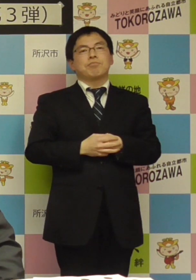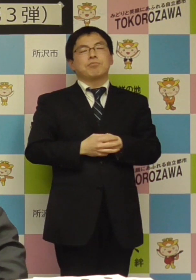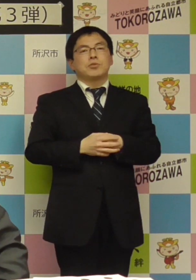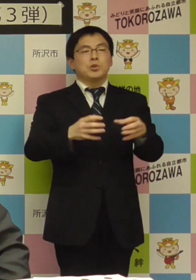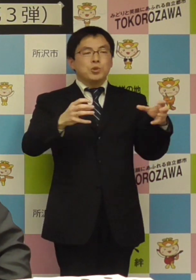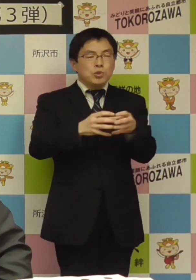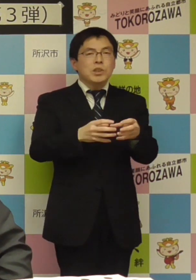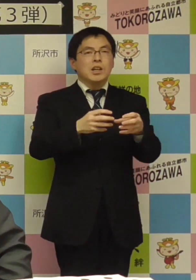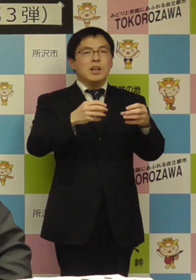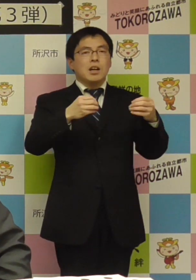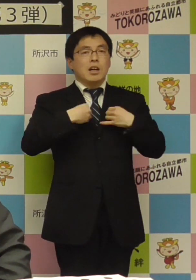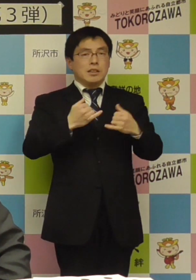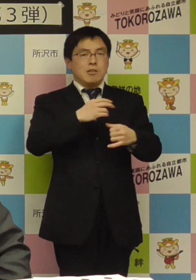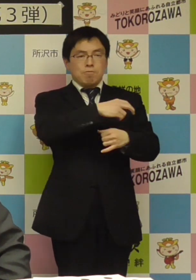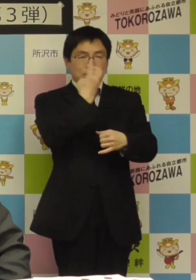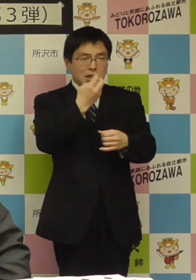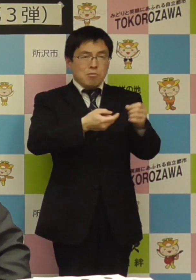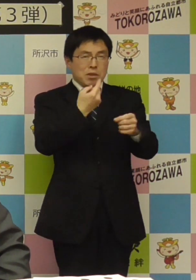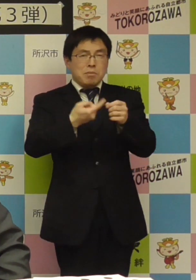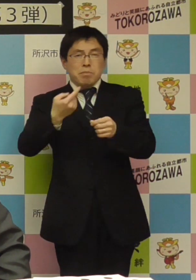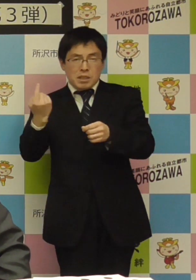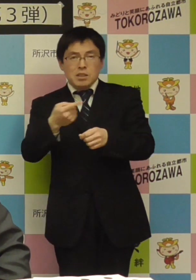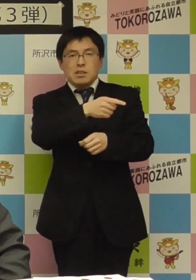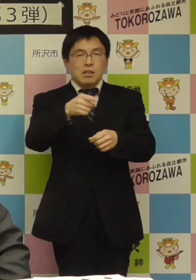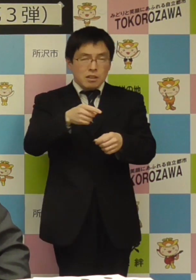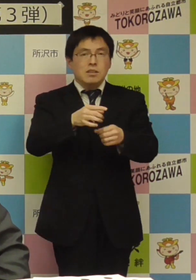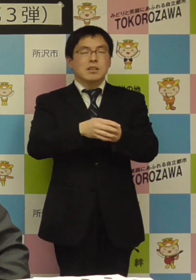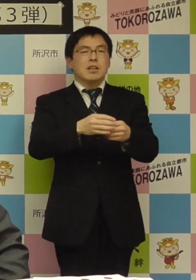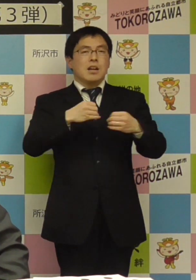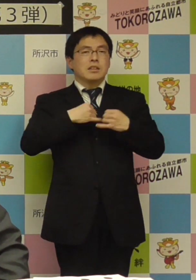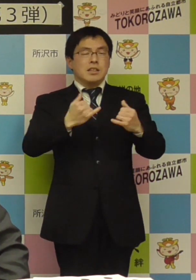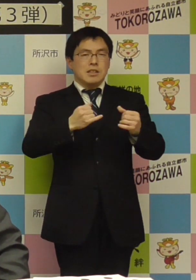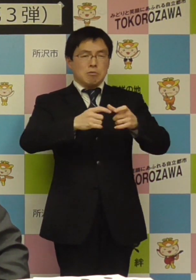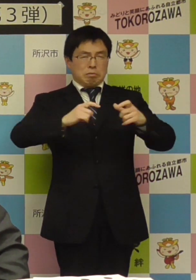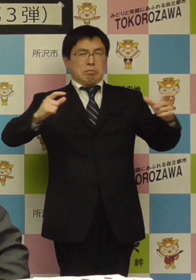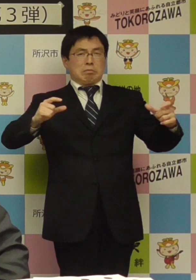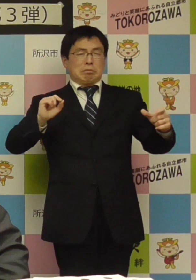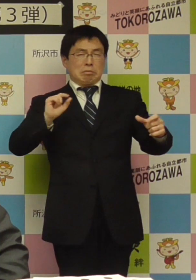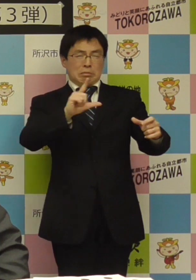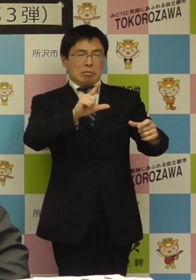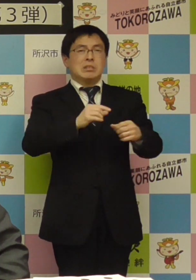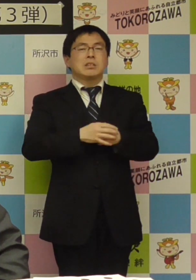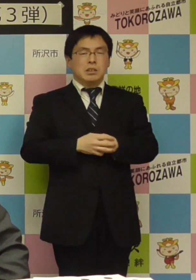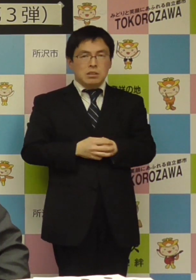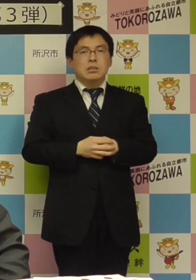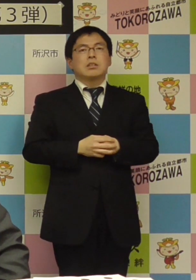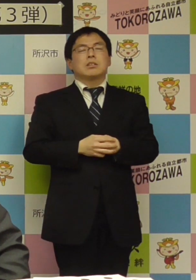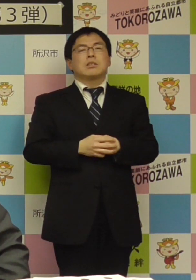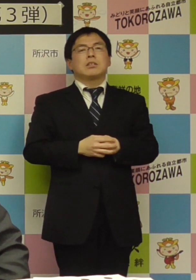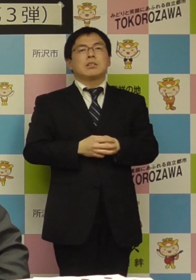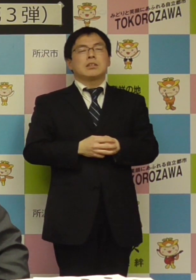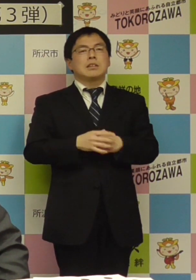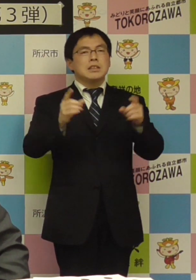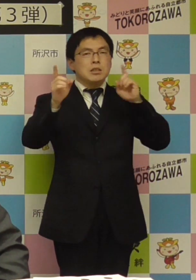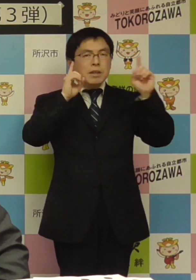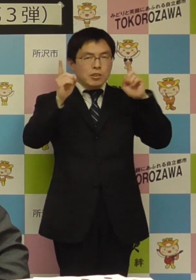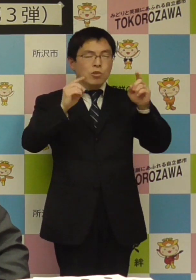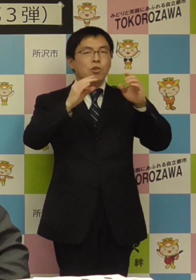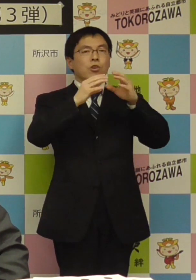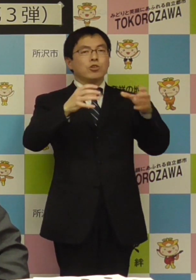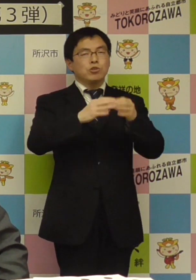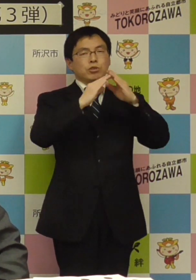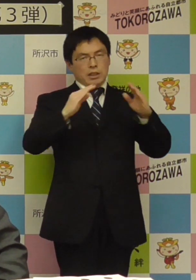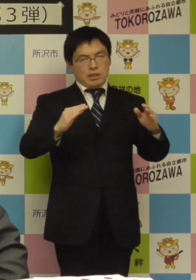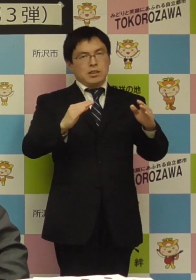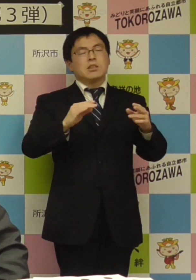集団感染が多く発生し、感染者が拡大しております。イベントや集会はもち